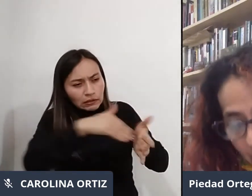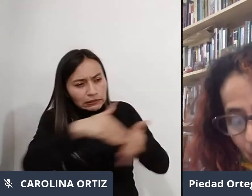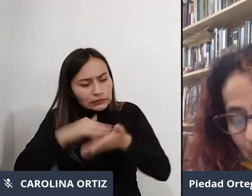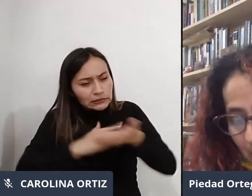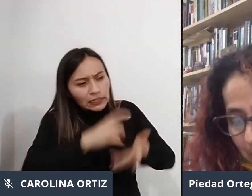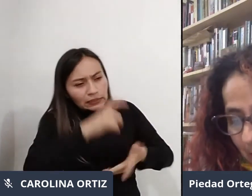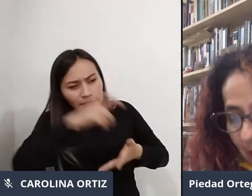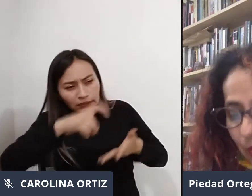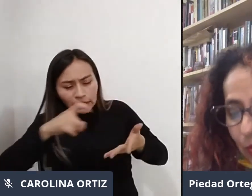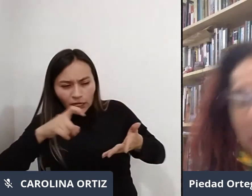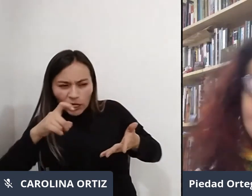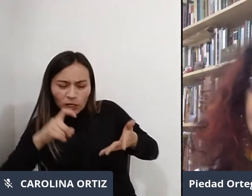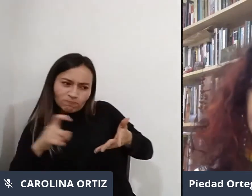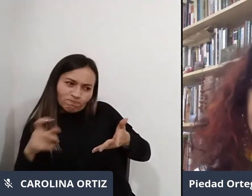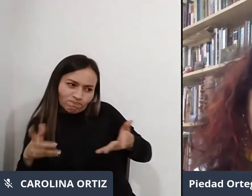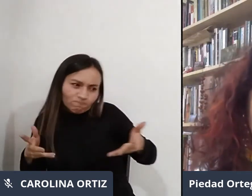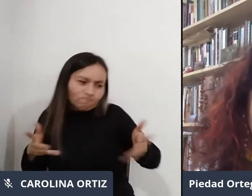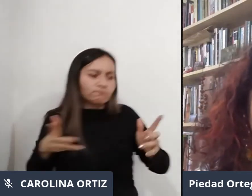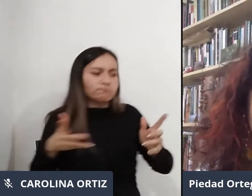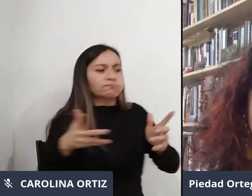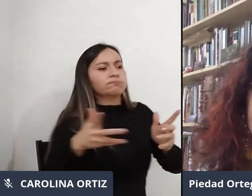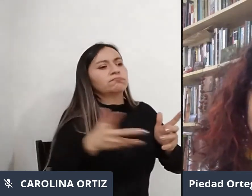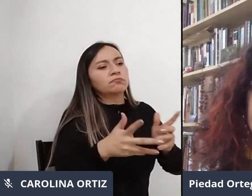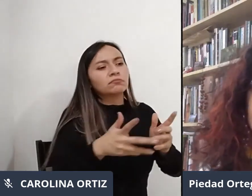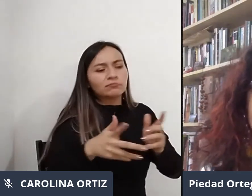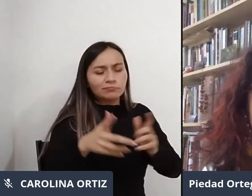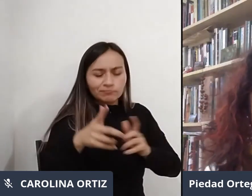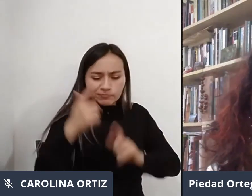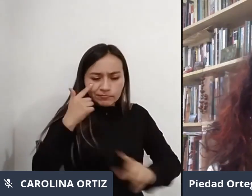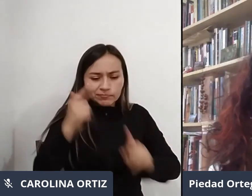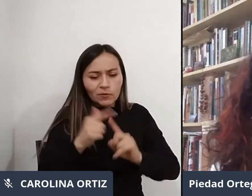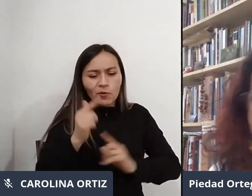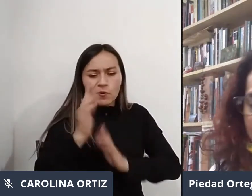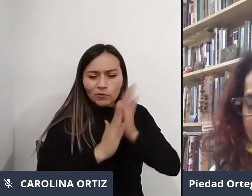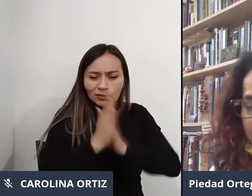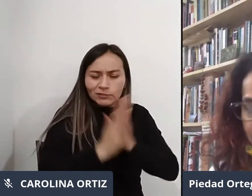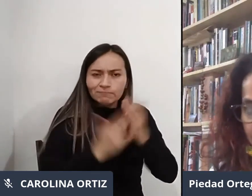con ellos y para ellos empujar la esperanza.